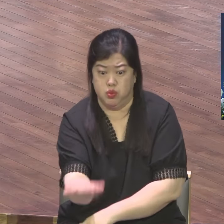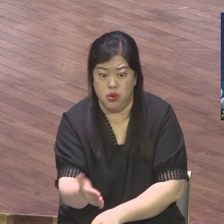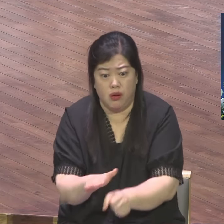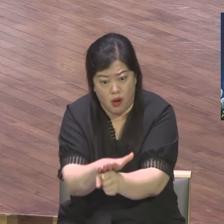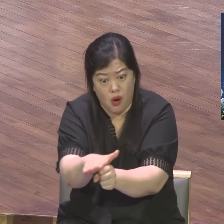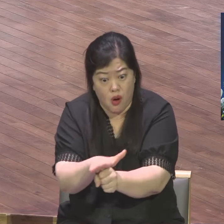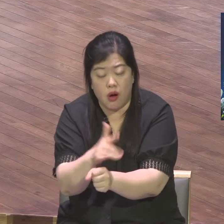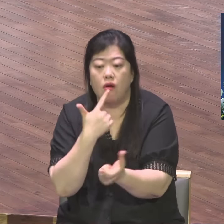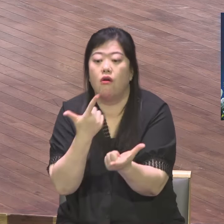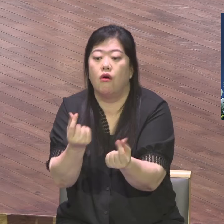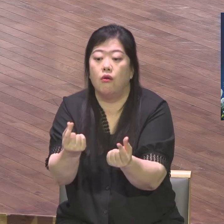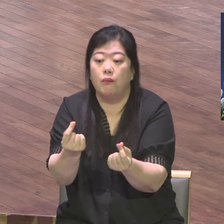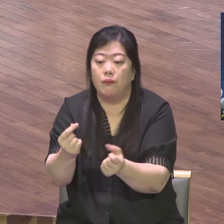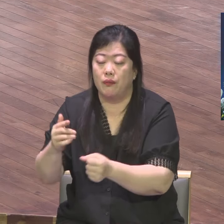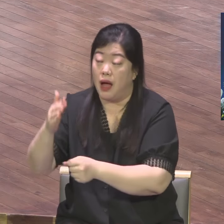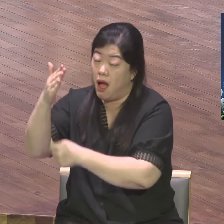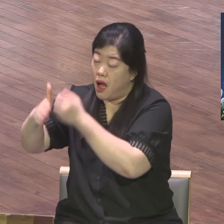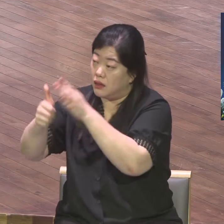영광과 생명이니라.